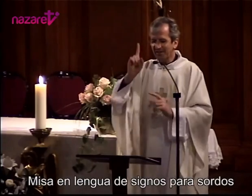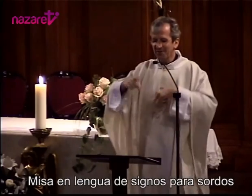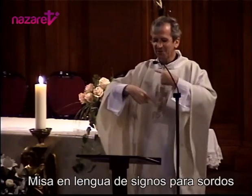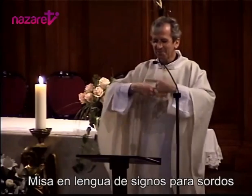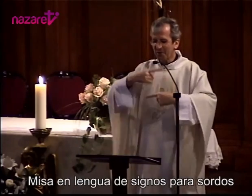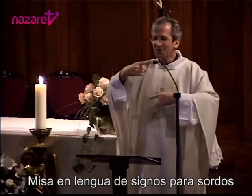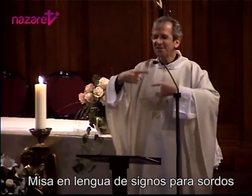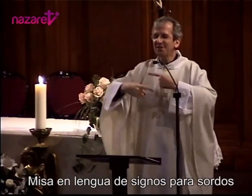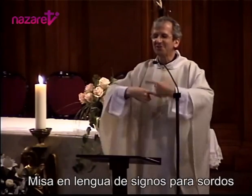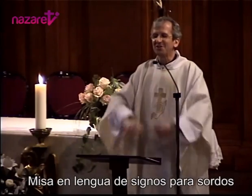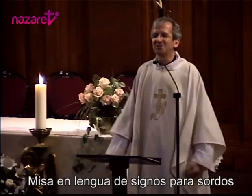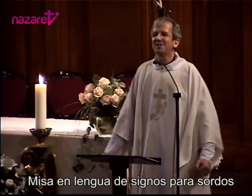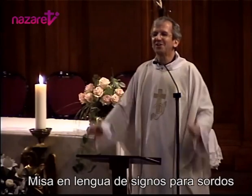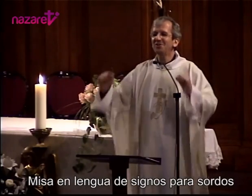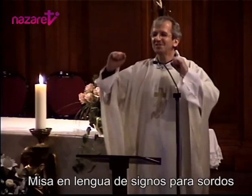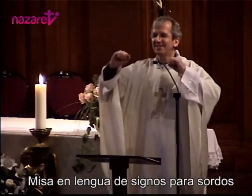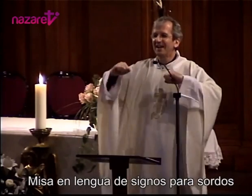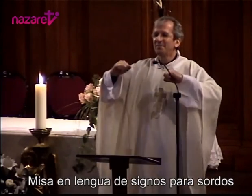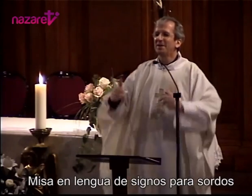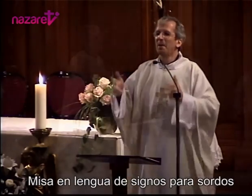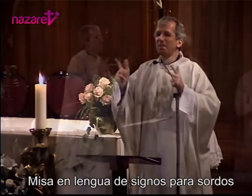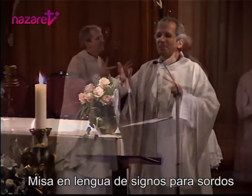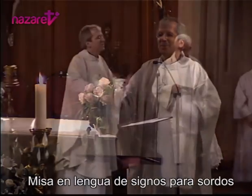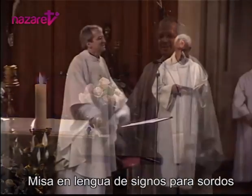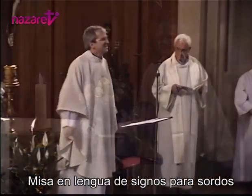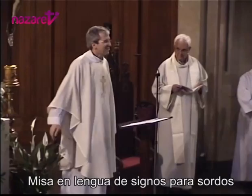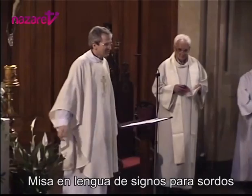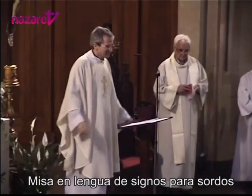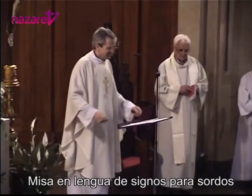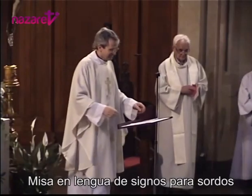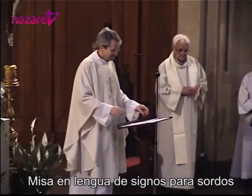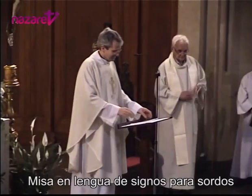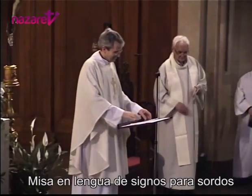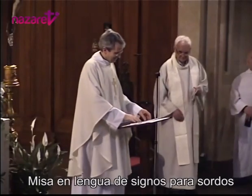Dios por los siglos de los siglos. Amén. Podéis sentaros.